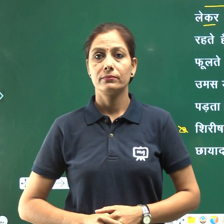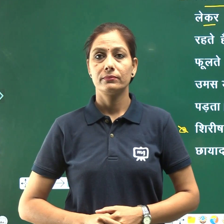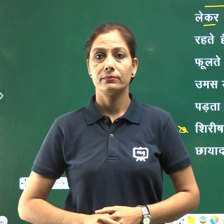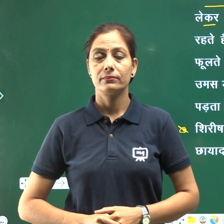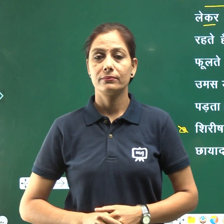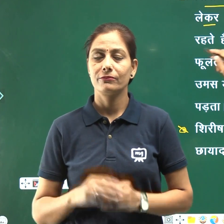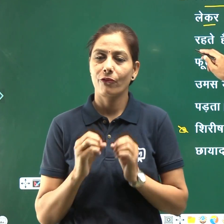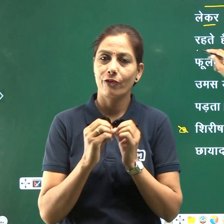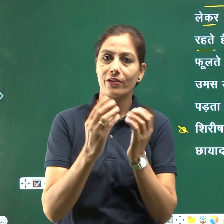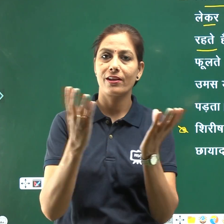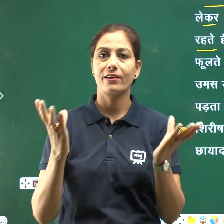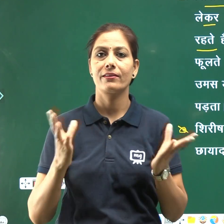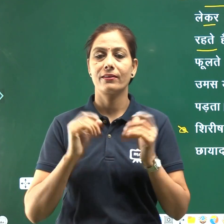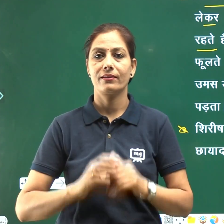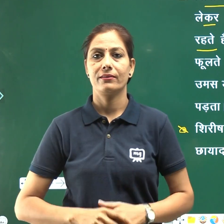खिले रहते हैं